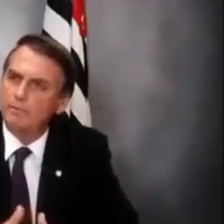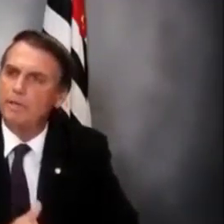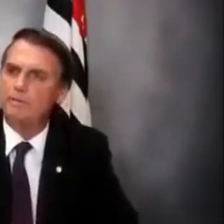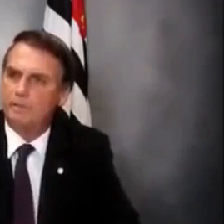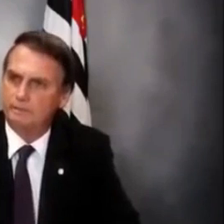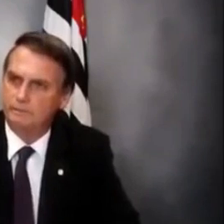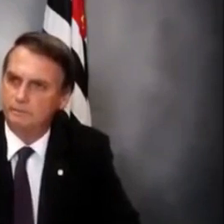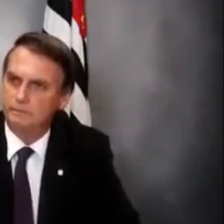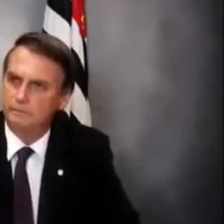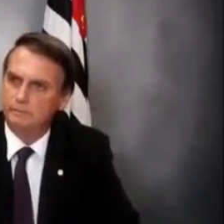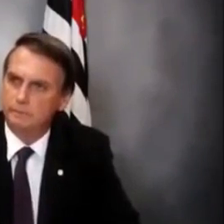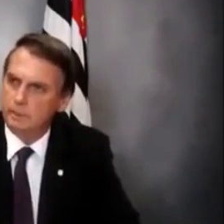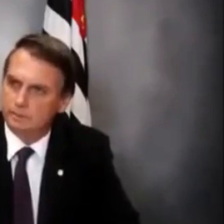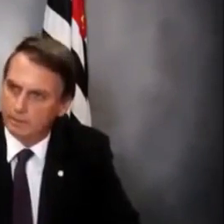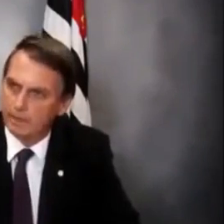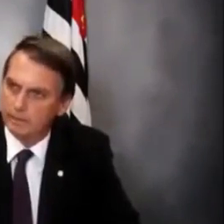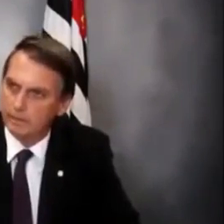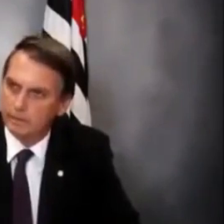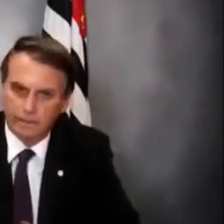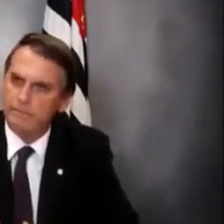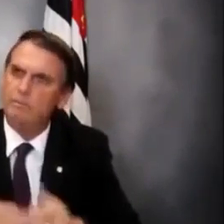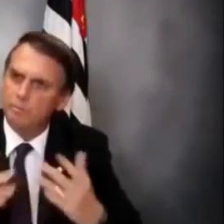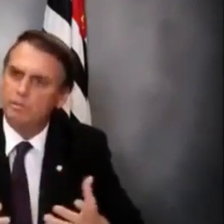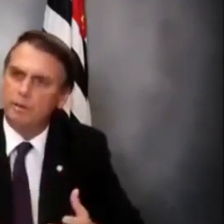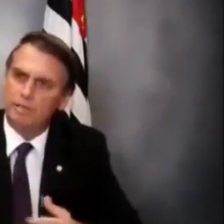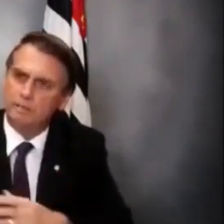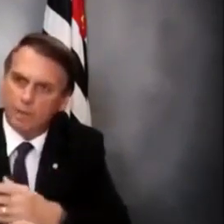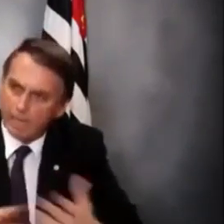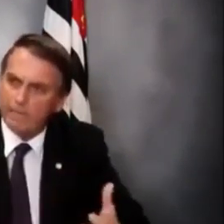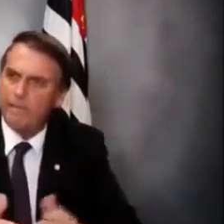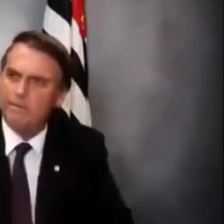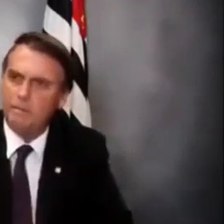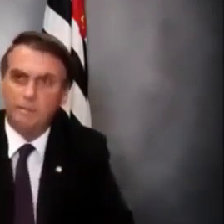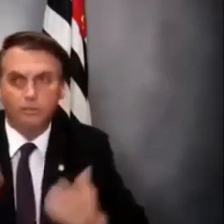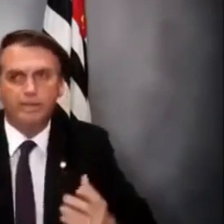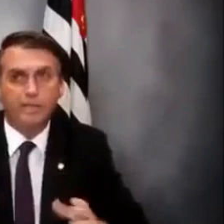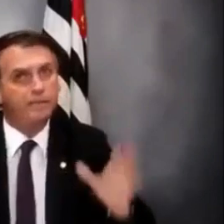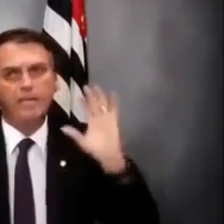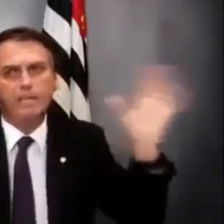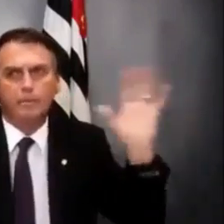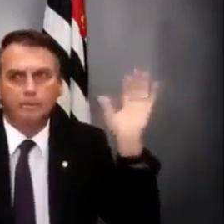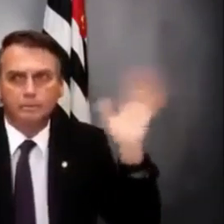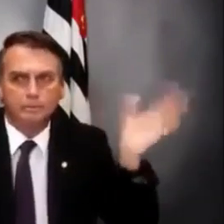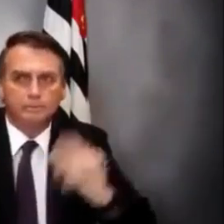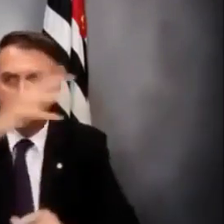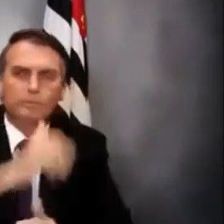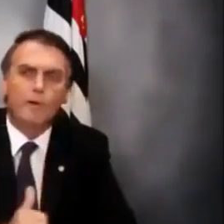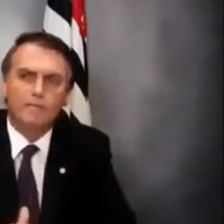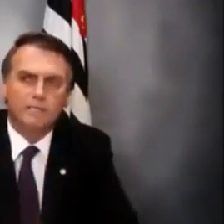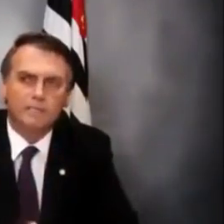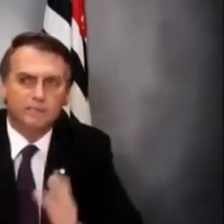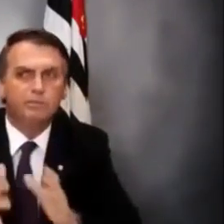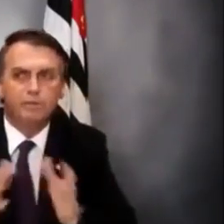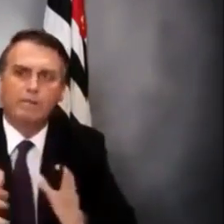prático e já foi garimpeiro. Ok? E nós devemos muito ao Brasil a garimpeiros, que no passado ninguém queria ir